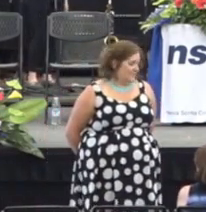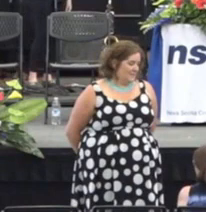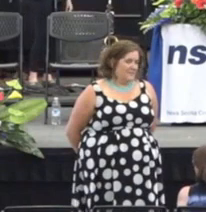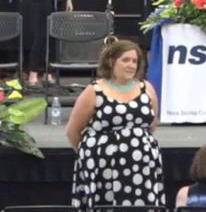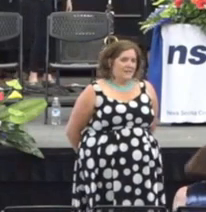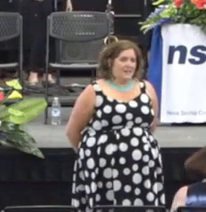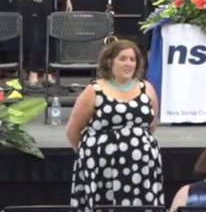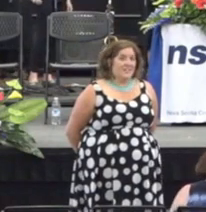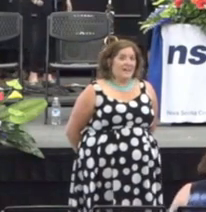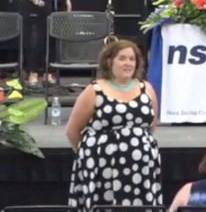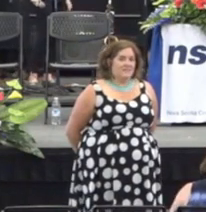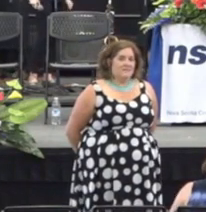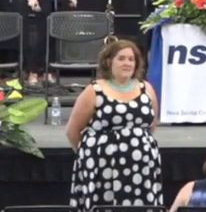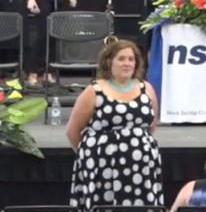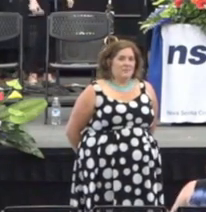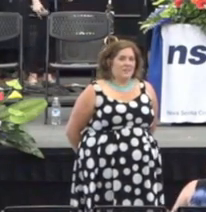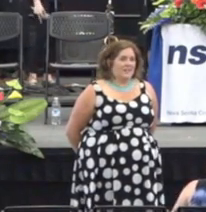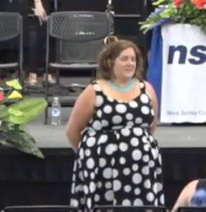touching facts over here.